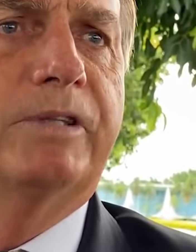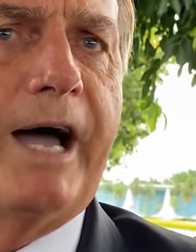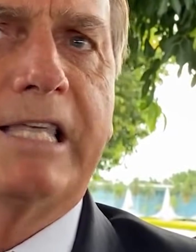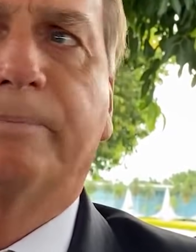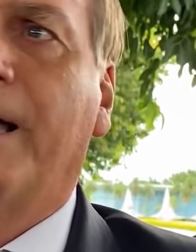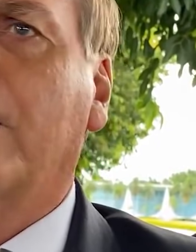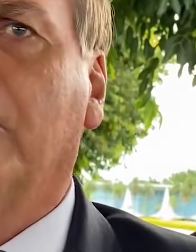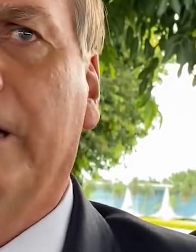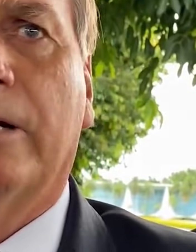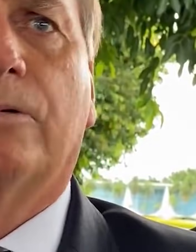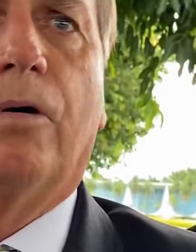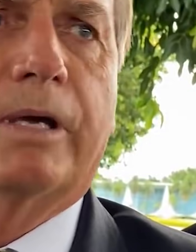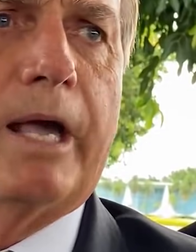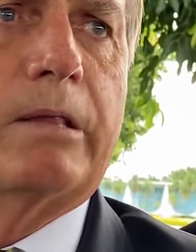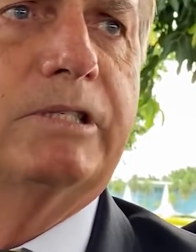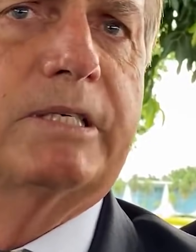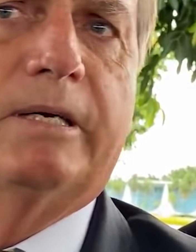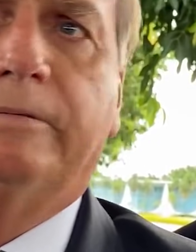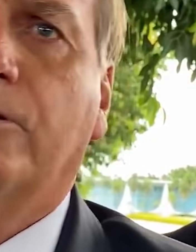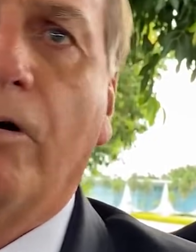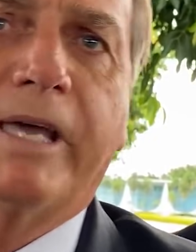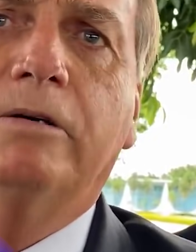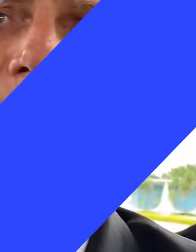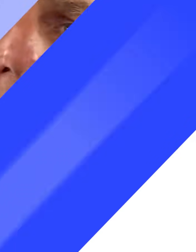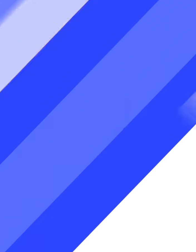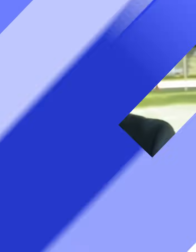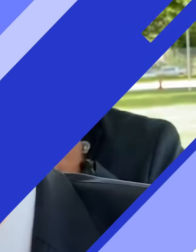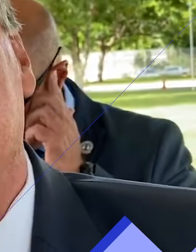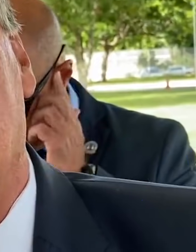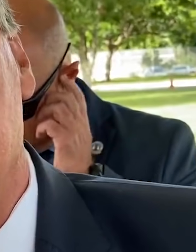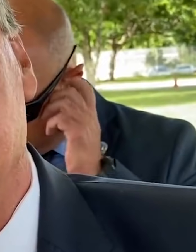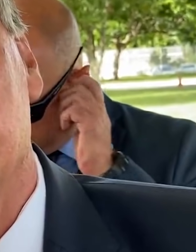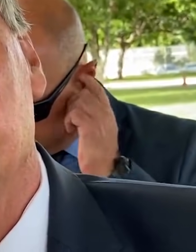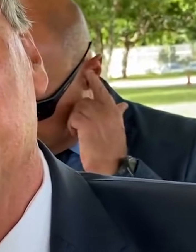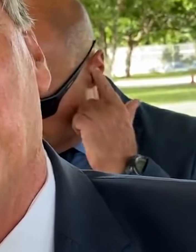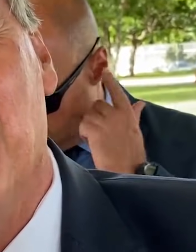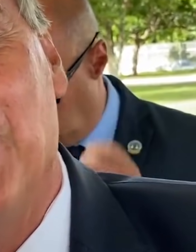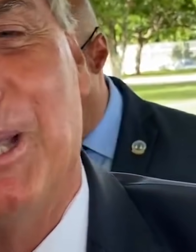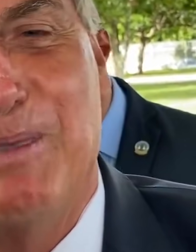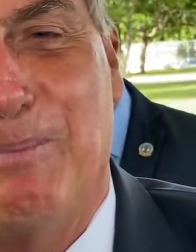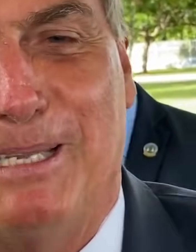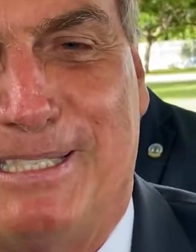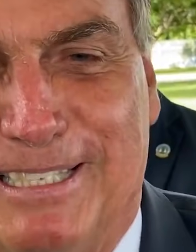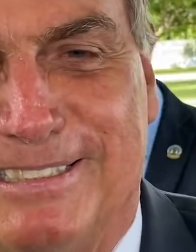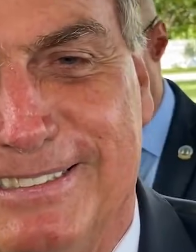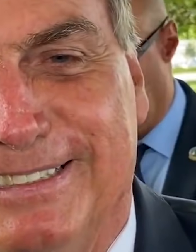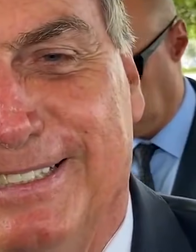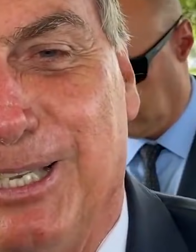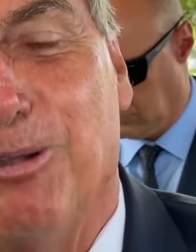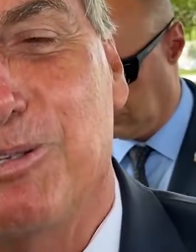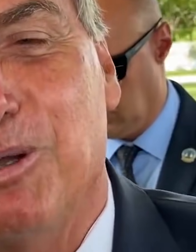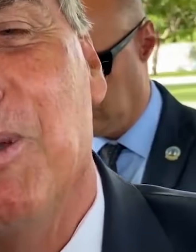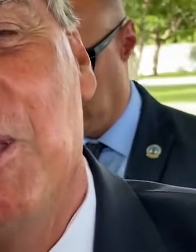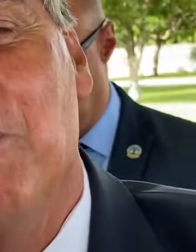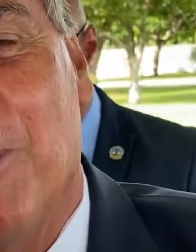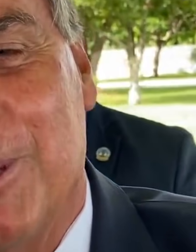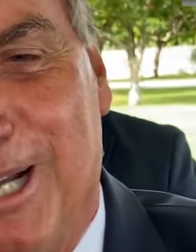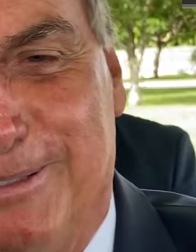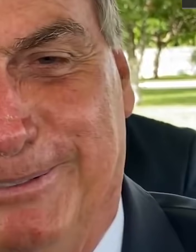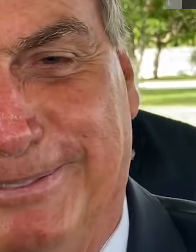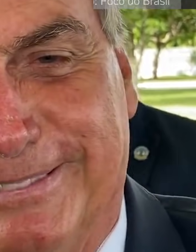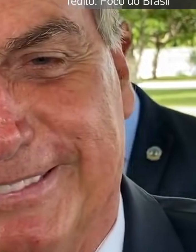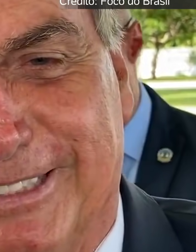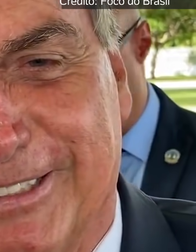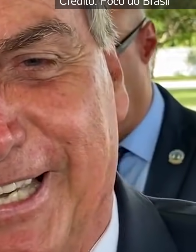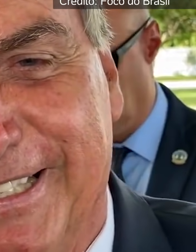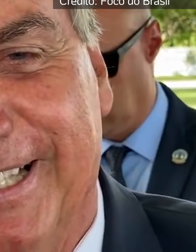tenho humildade para acolher qualquer sugestão, qualquer uma. Você não sabe o tamanho da minha paciência. Eu sou